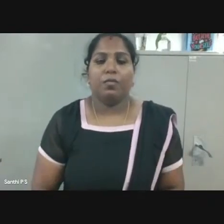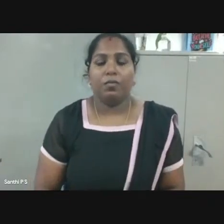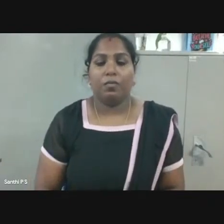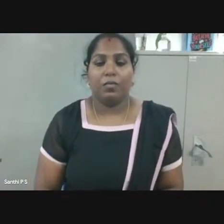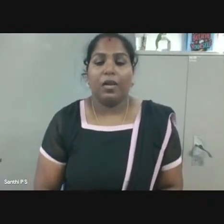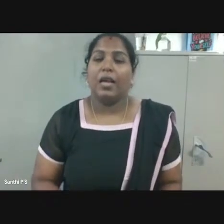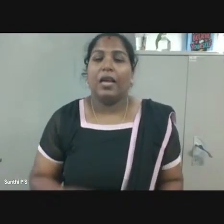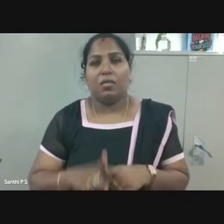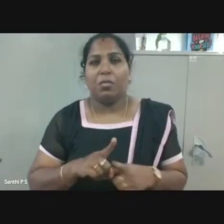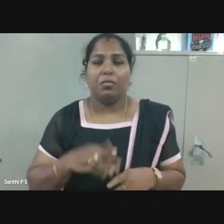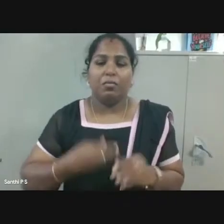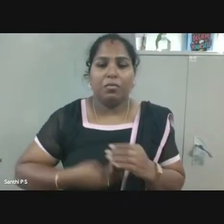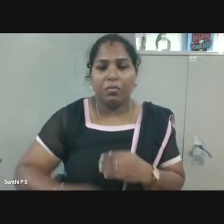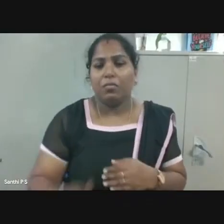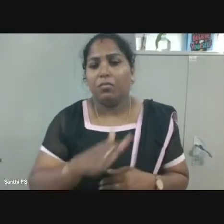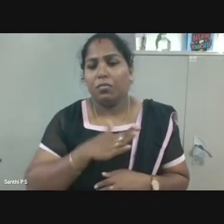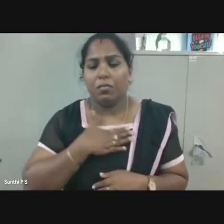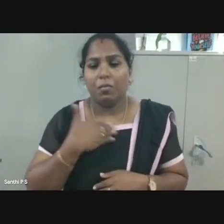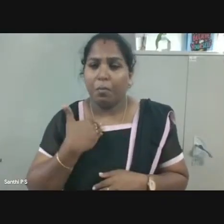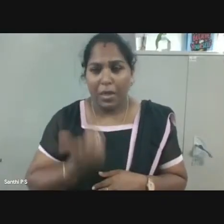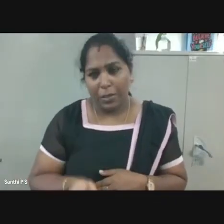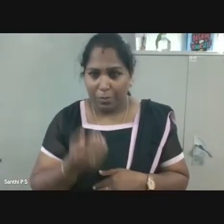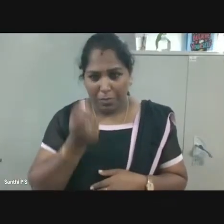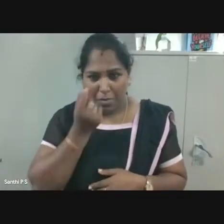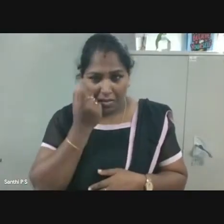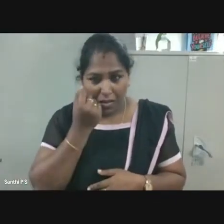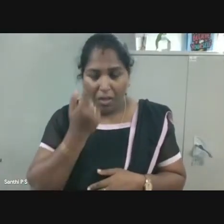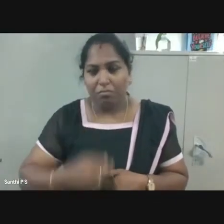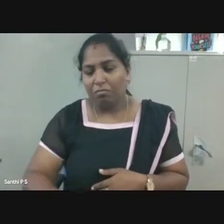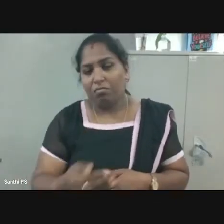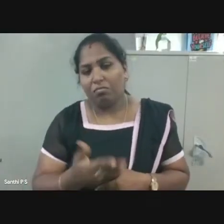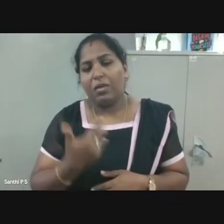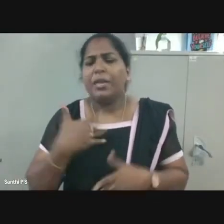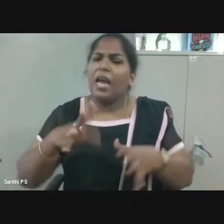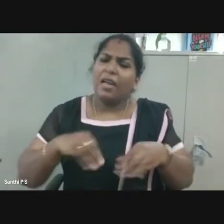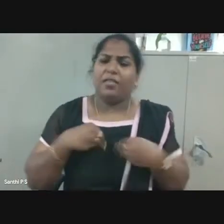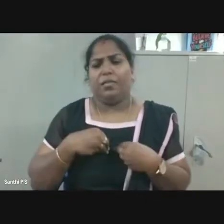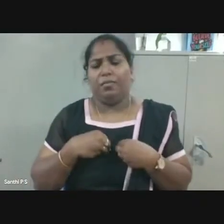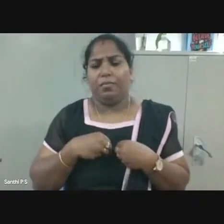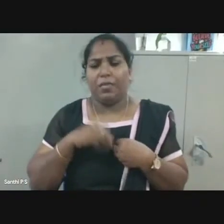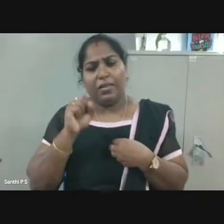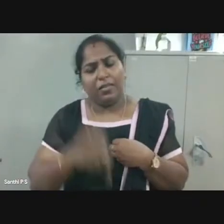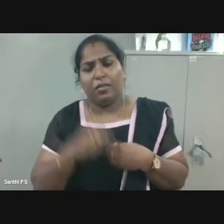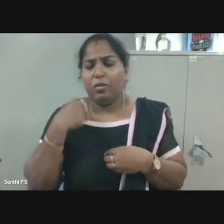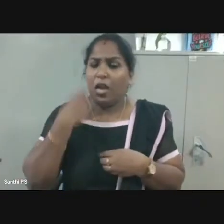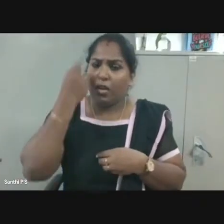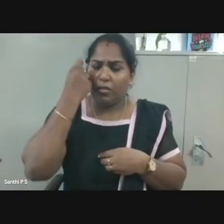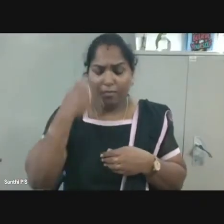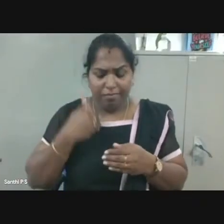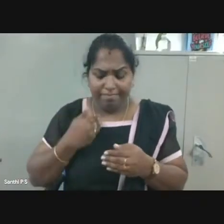മരിക്കാറാകുന്ന ഒരു സ്റ്റേജൊക്കെ ആകുമ്പോൾ അവർക്ക് ഗ്രീഫ് കൗൺസിലിംഗ് എന്ന് പറയും. ഇങ്ങനെ ഇത് നമുക്ക് അക്സെപ്റ്റ് ചെയ്യാം. നമുക്കറിയാം കുഞ്ഞ് ഇത്രയും